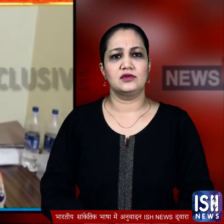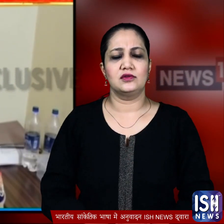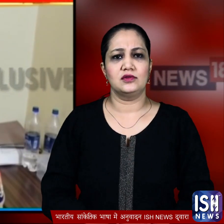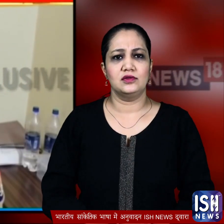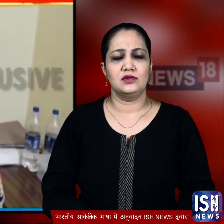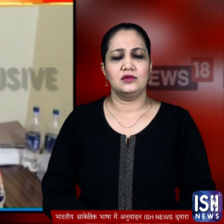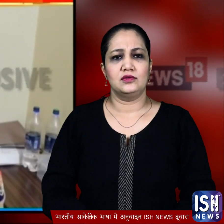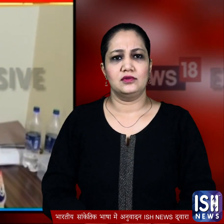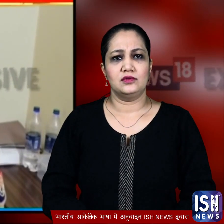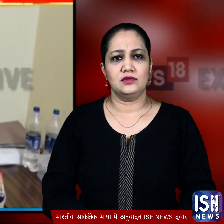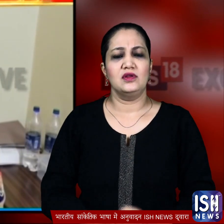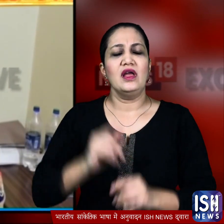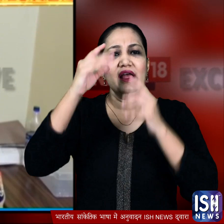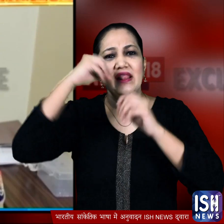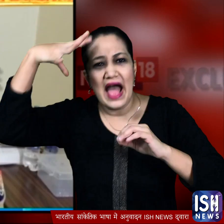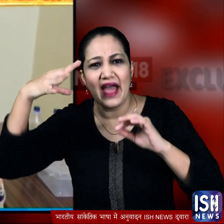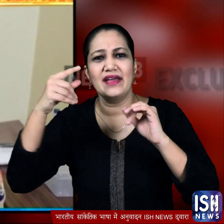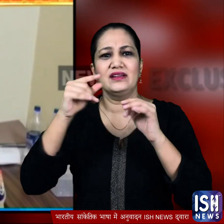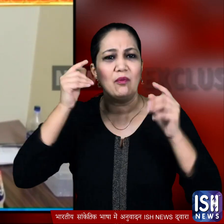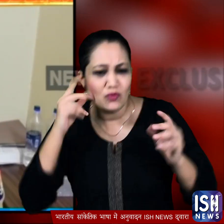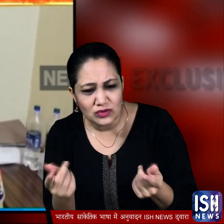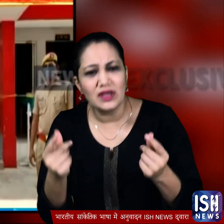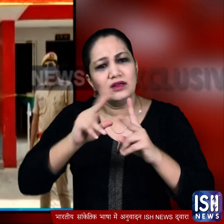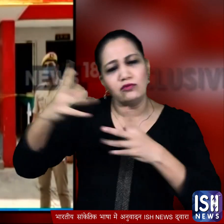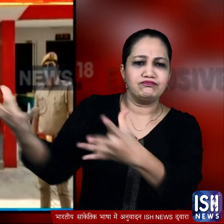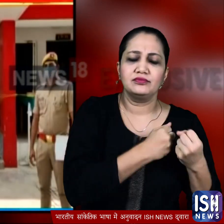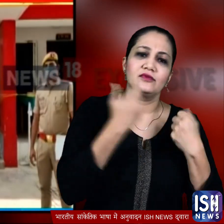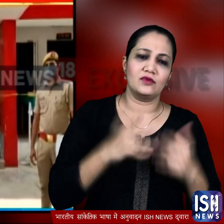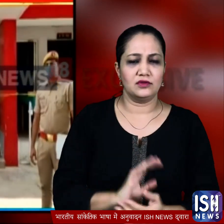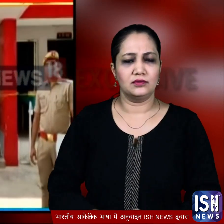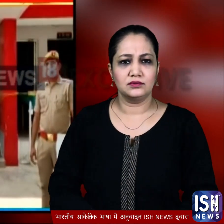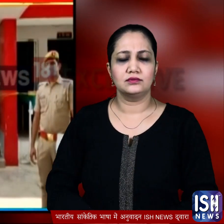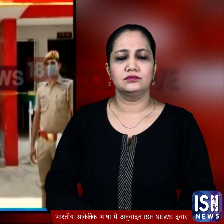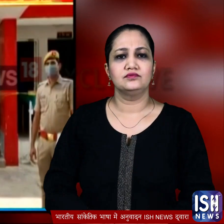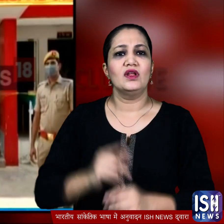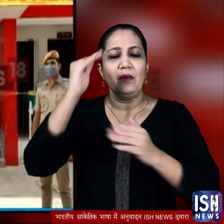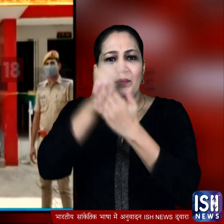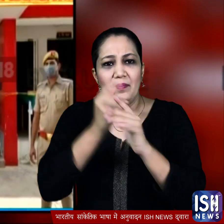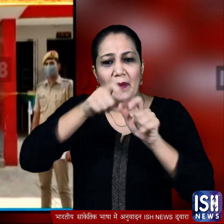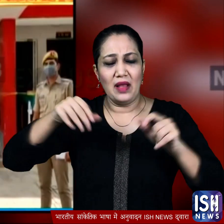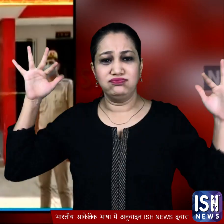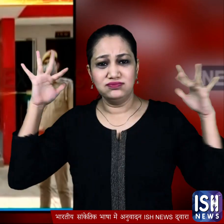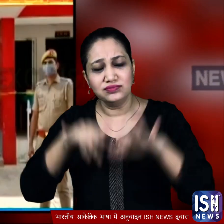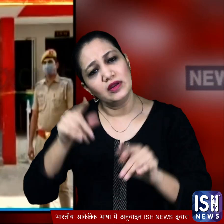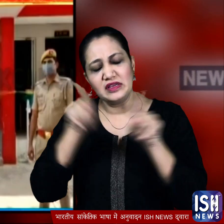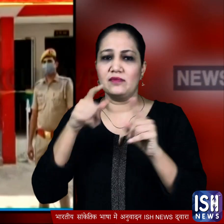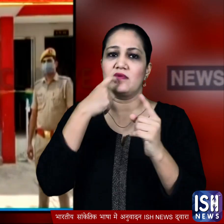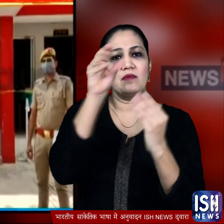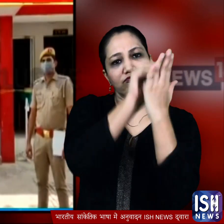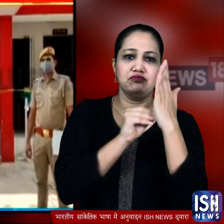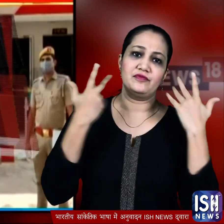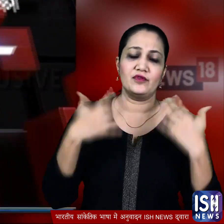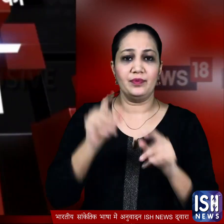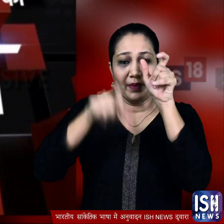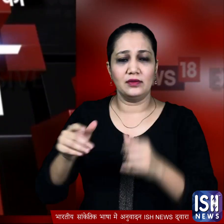मशीन तथा 2 लाइट मशीन कब्जा में लिया गया। इसके अलावा डांस देखने पहुंचे इलाके के दूसरे लोगों के खिलाफ भी मुकदमा दर्ज